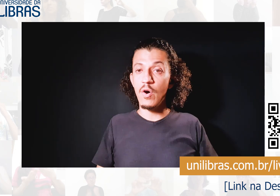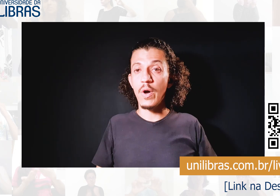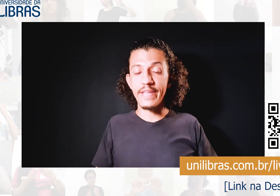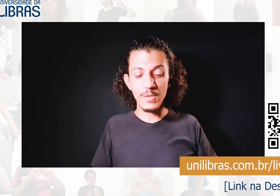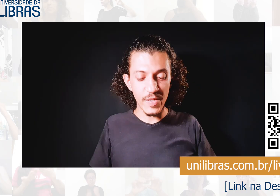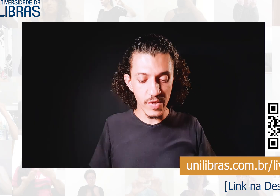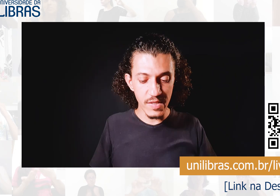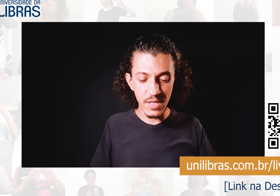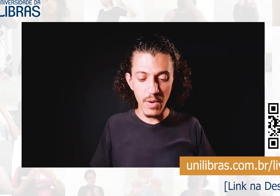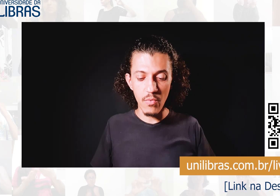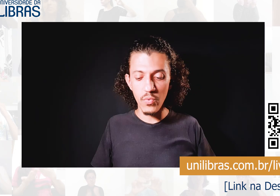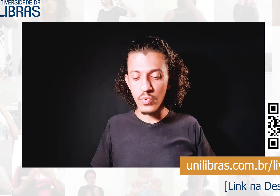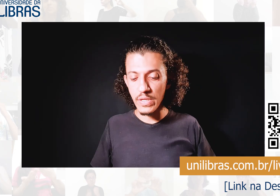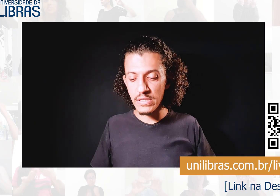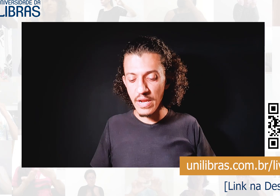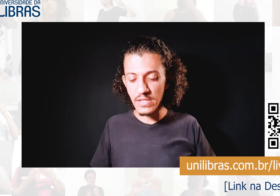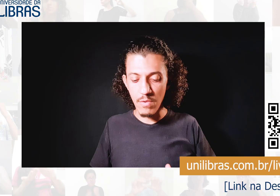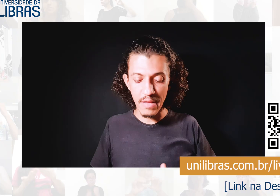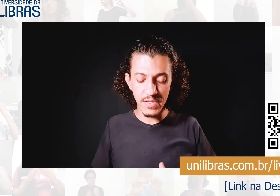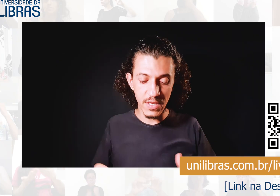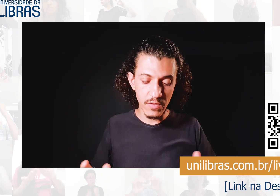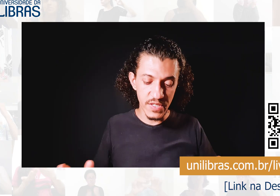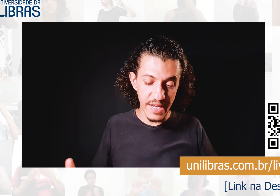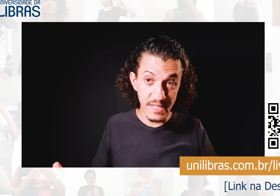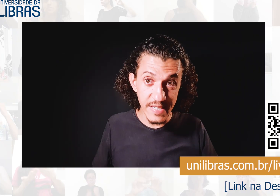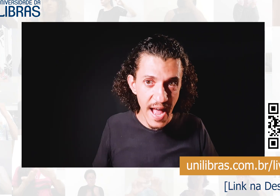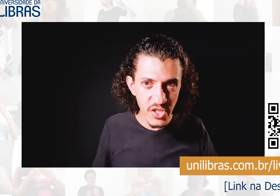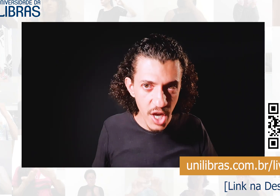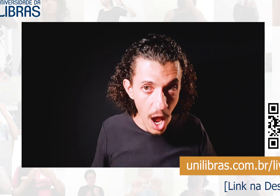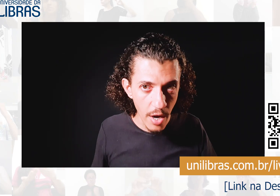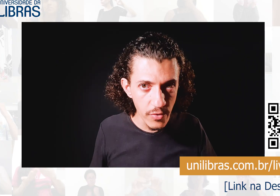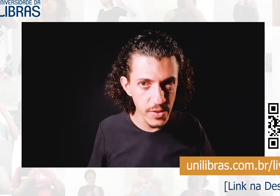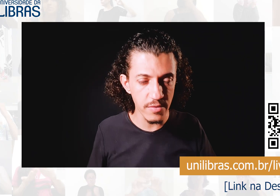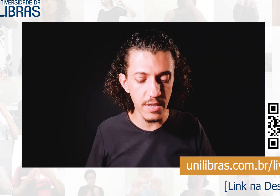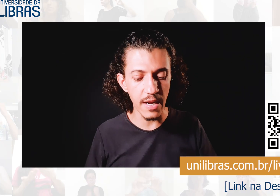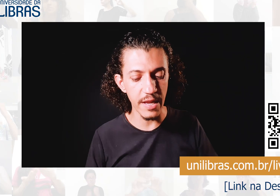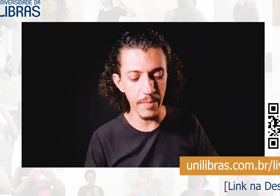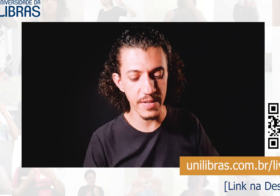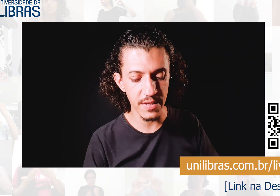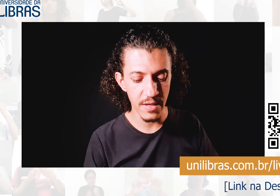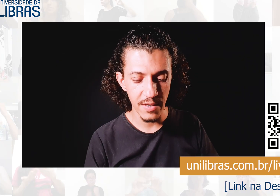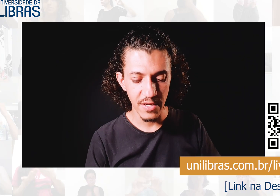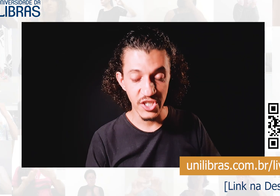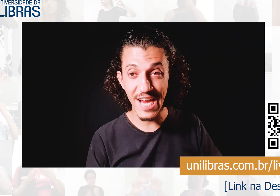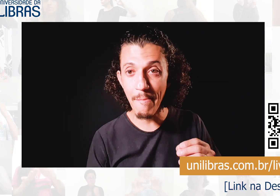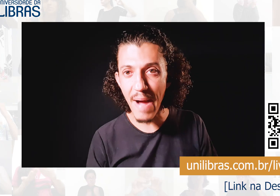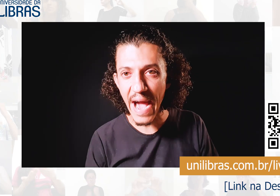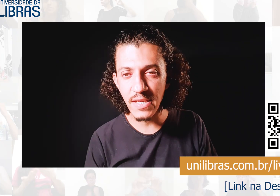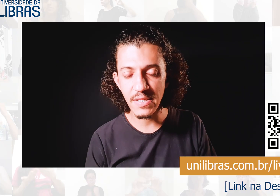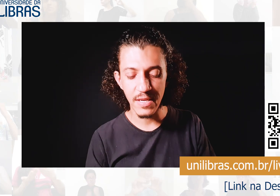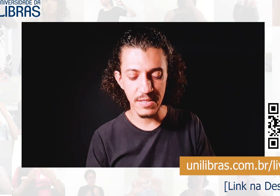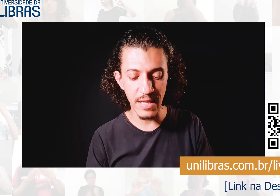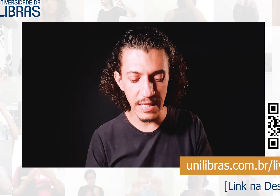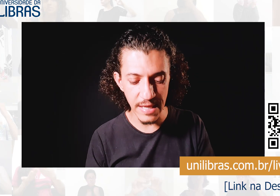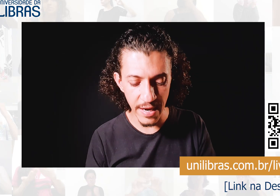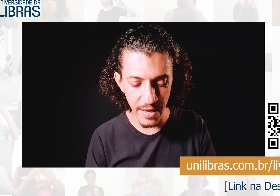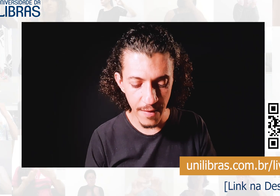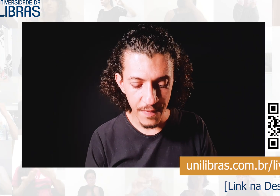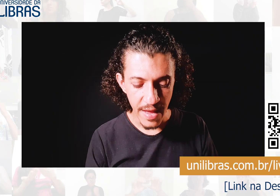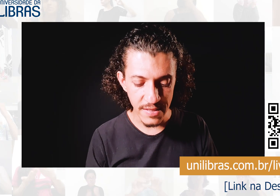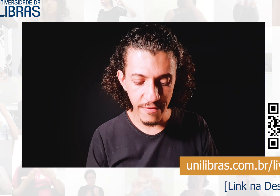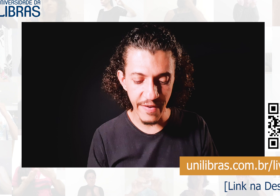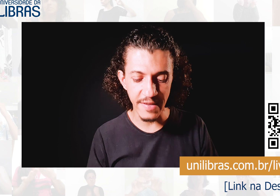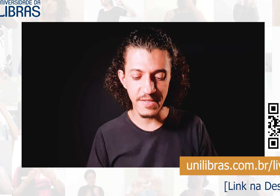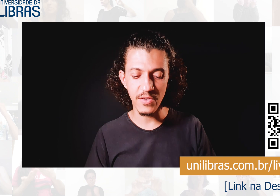agora, ou até de pessoas que estão há 1, 2, 3, 4, 5, 6, 7 anos estudando a Libras, jamais